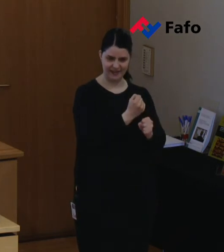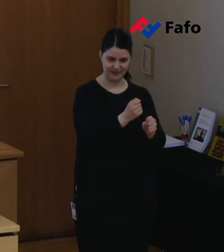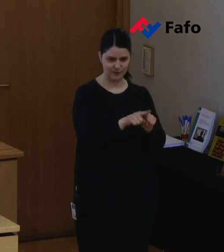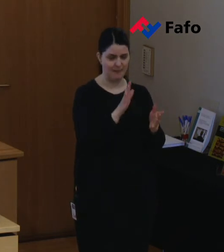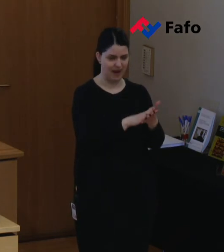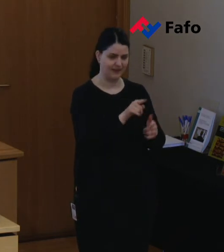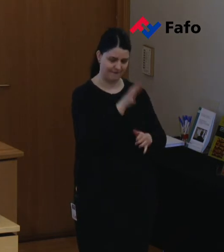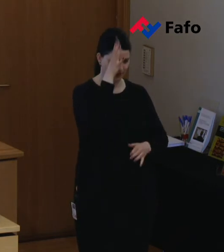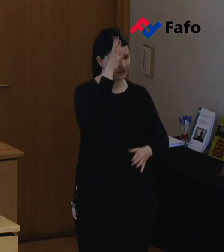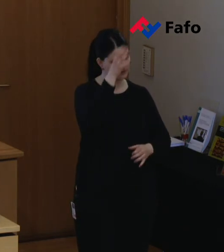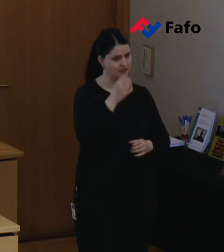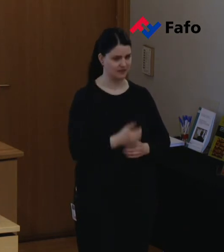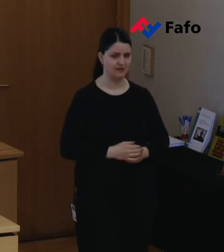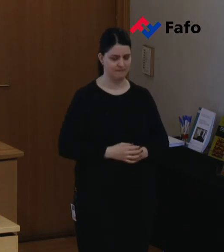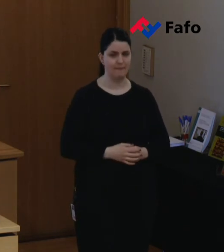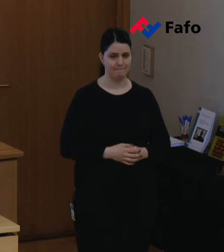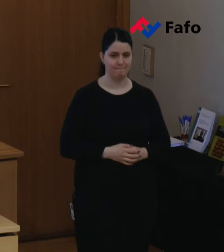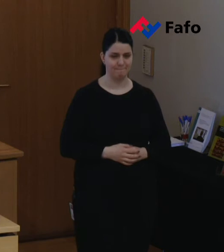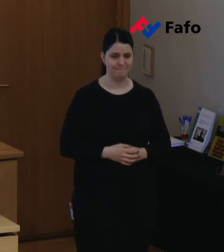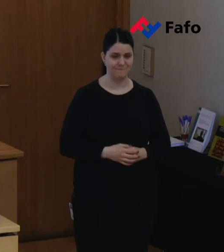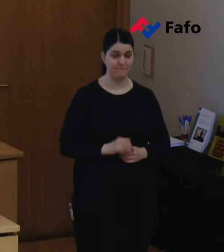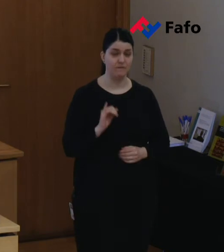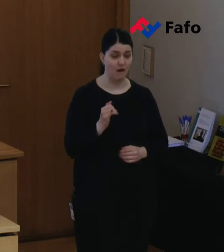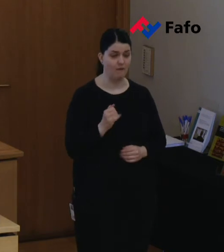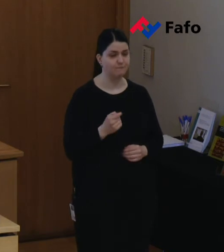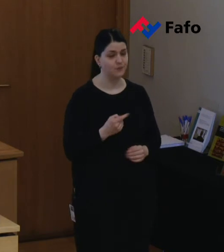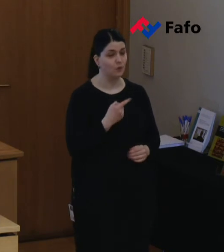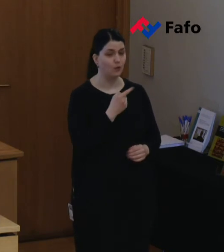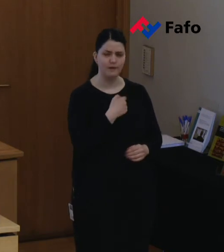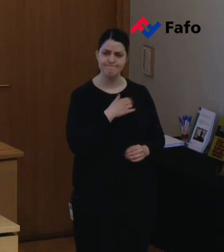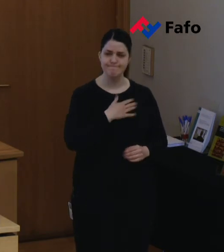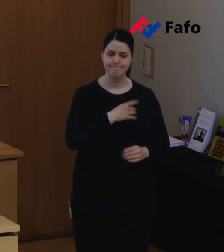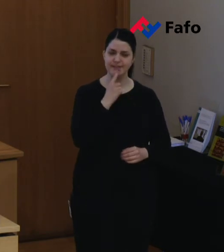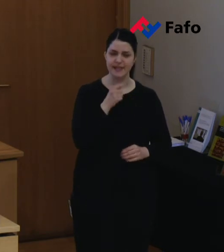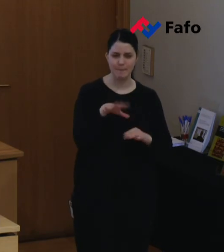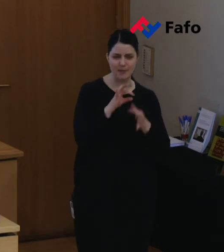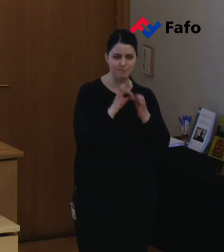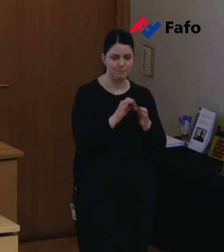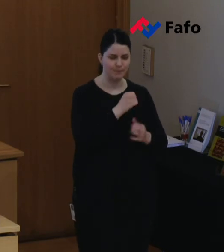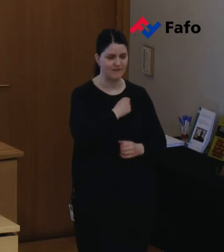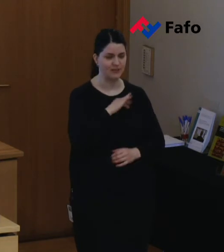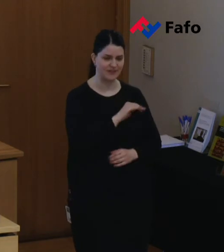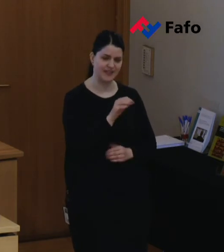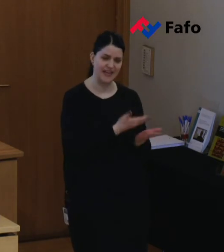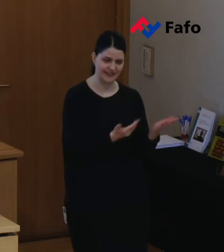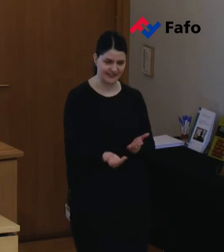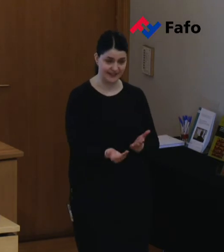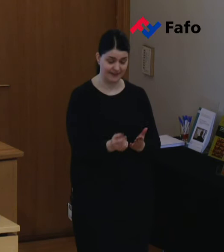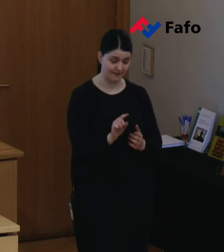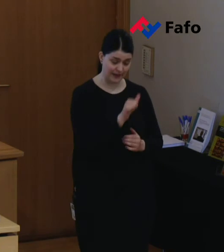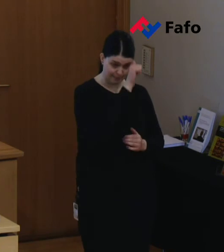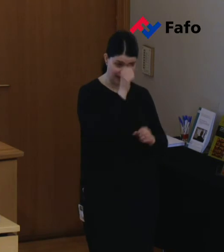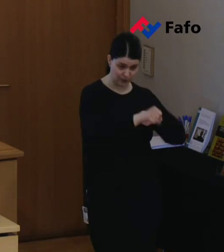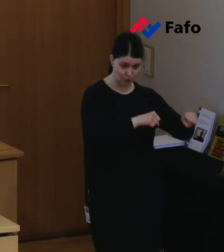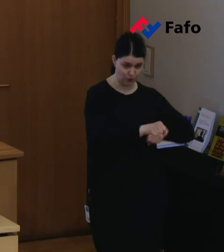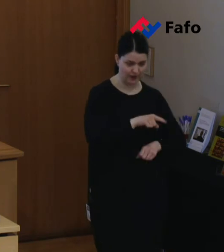Fantastisk flotte miljøarbeid de gjør. Ja. Og det jo, ja, jeg har bare lyst til å si litt mer om den vaktmestertjenesten, for vi også I Bergen kommune har